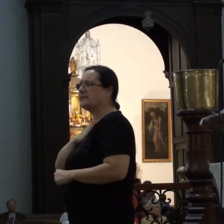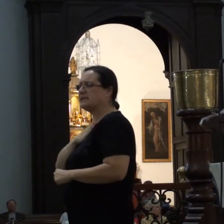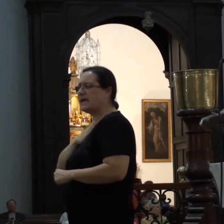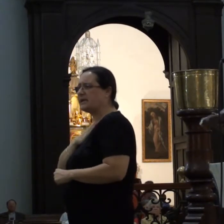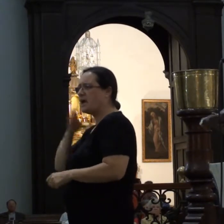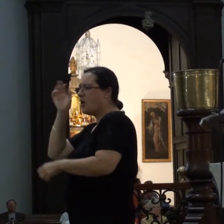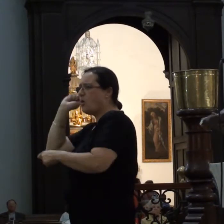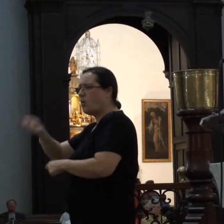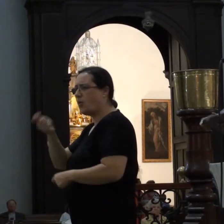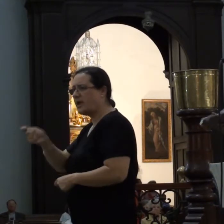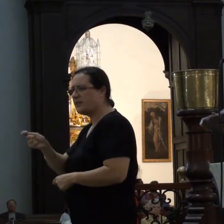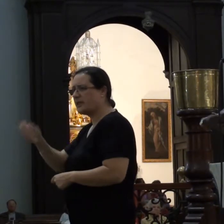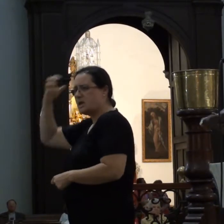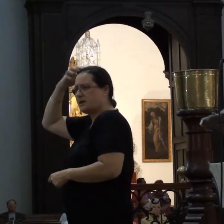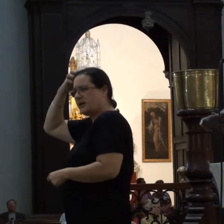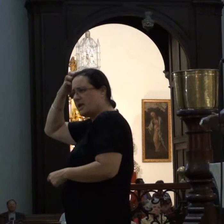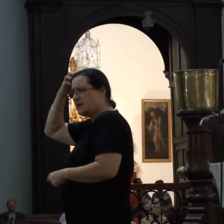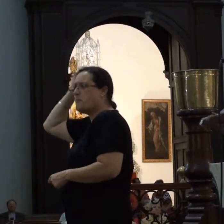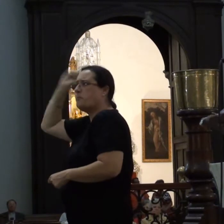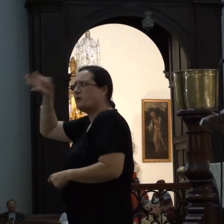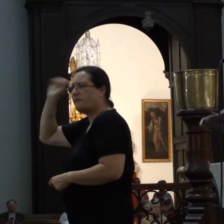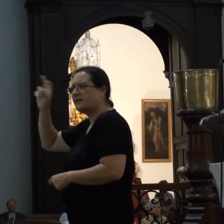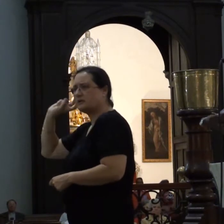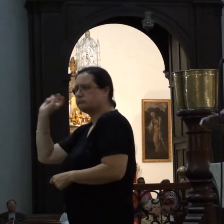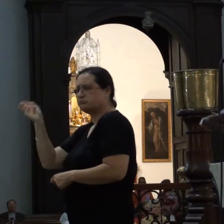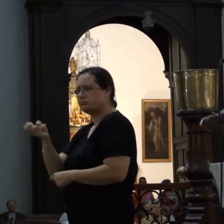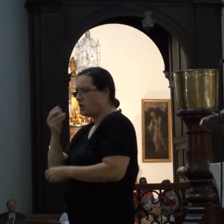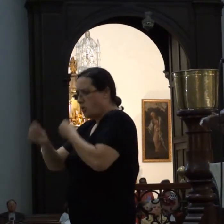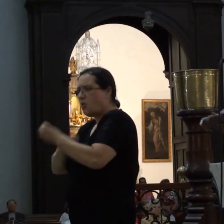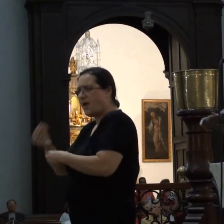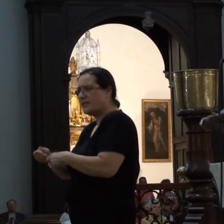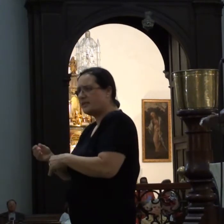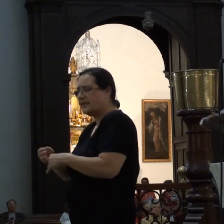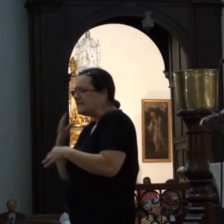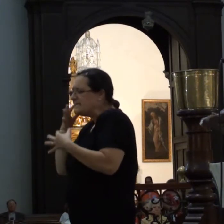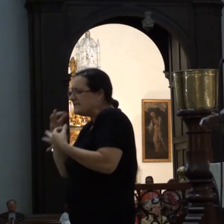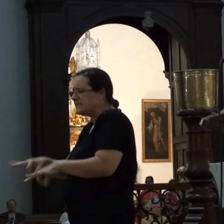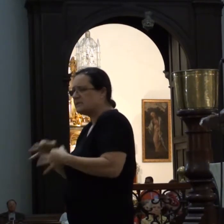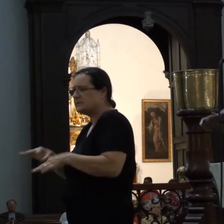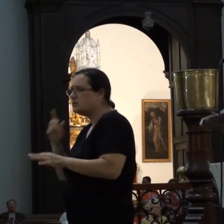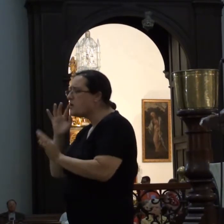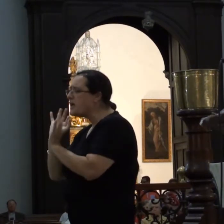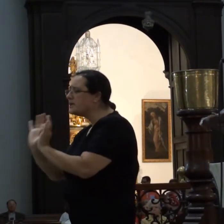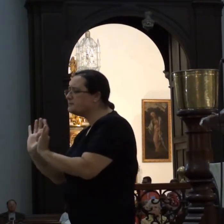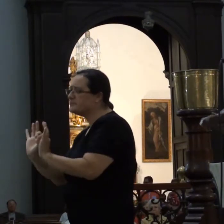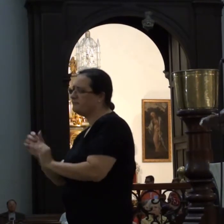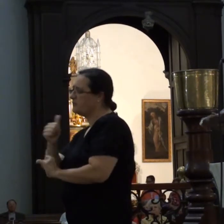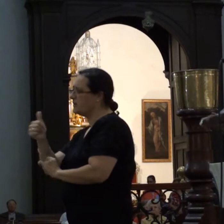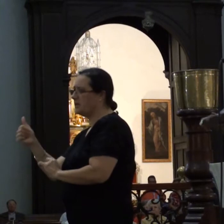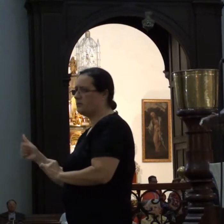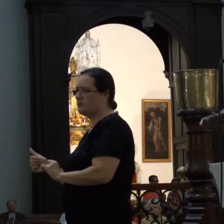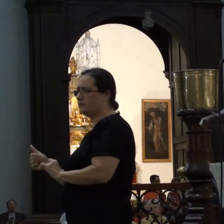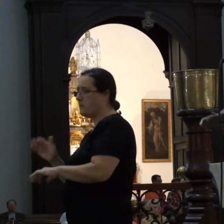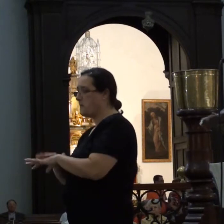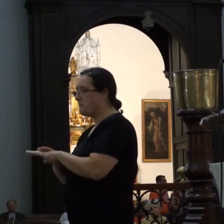reyes a los profetas y esto lo hace de una manera singular específicamente para desarrollar